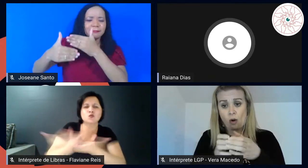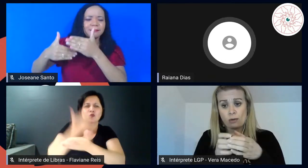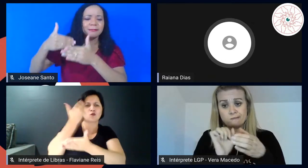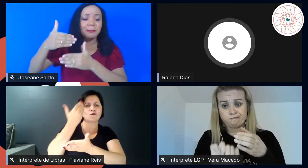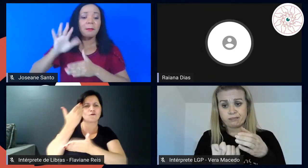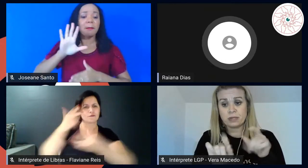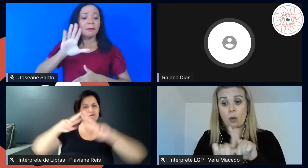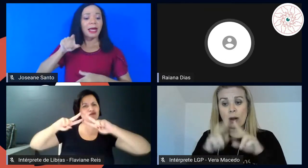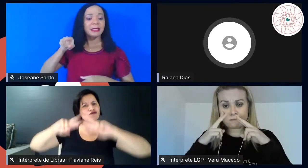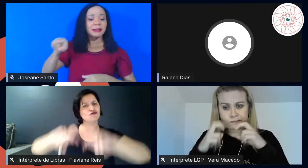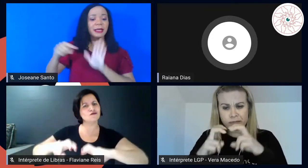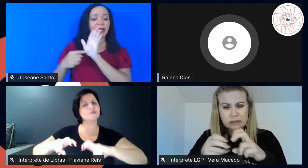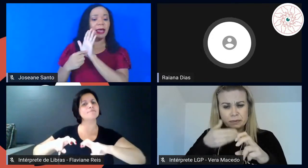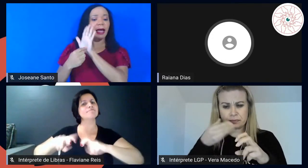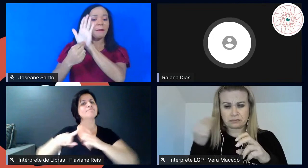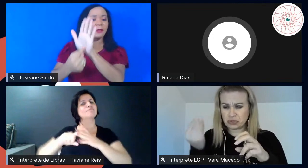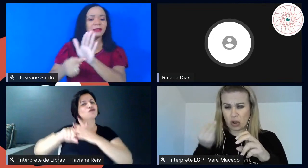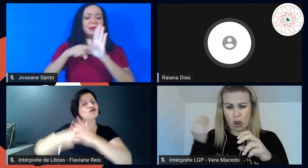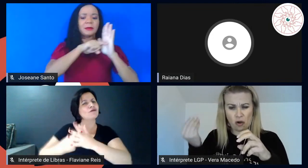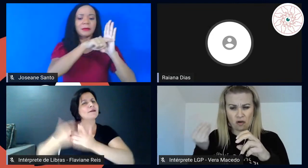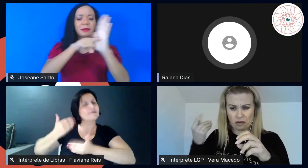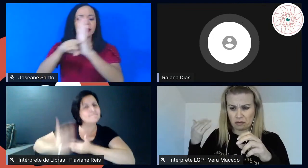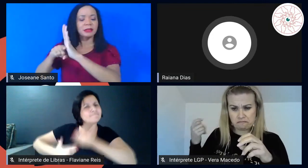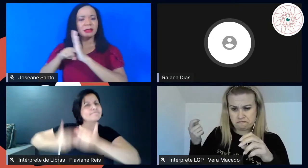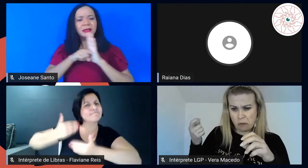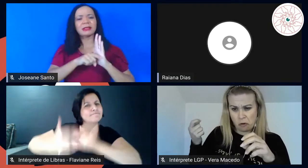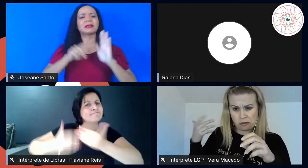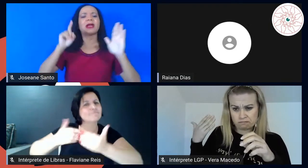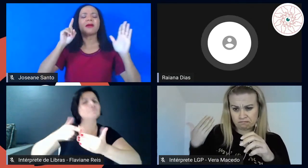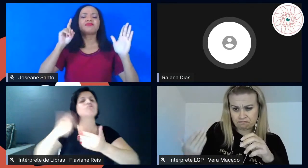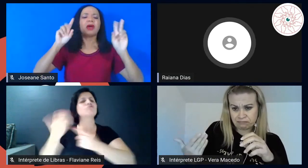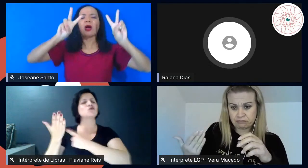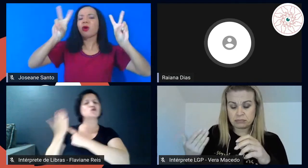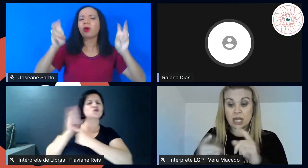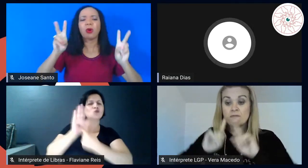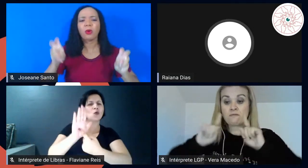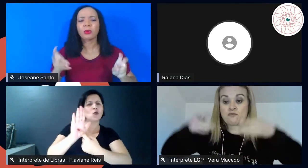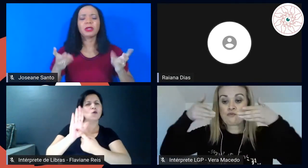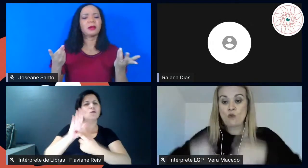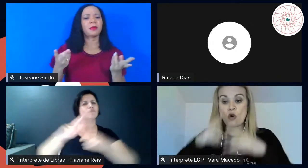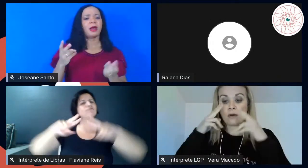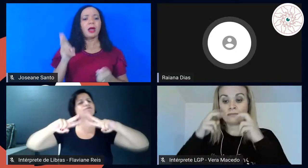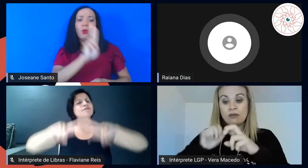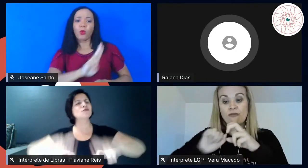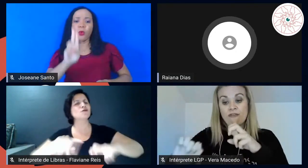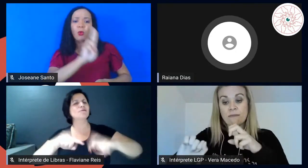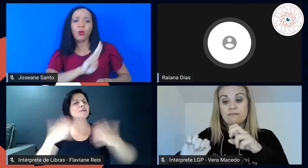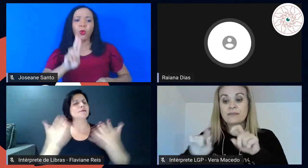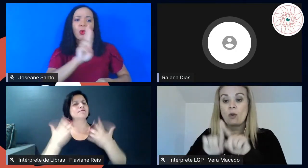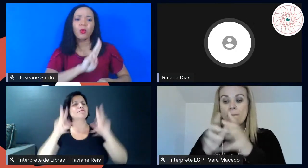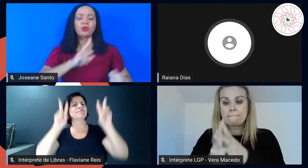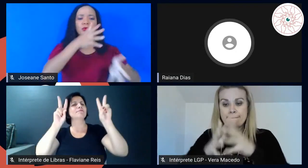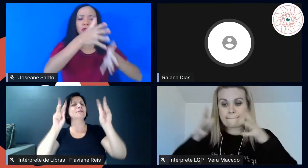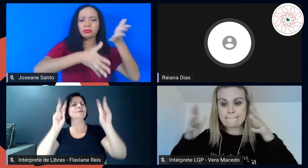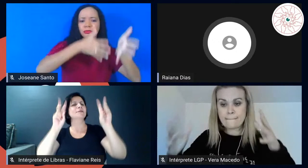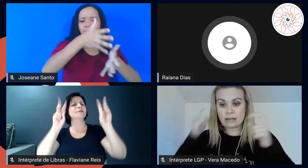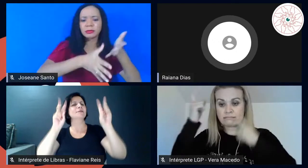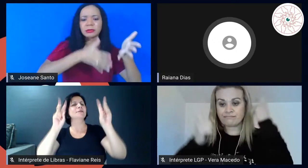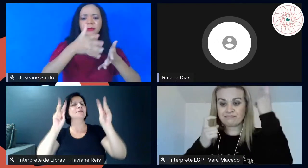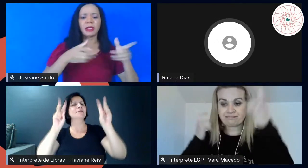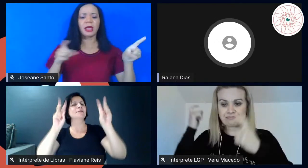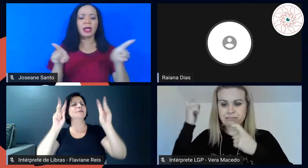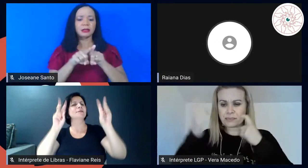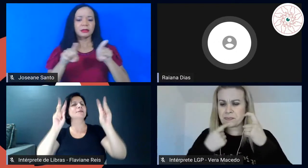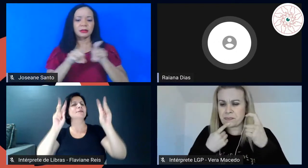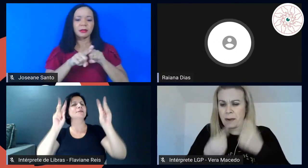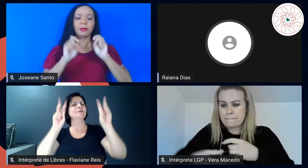de pesquisa bem recente, né, jovem, que tem iniciado as suas pesquisas ampliando as reflexões sobre